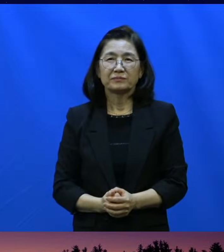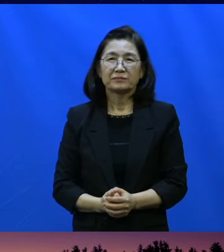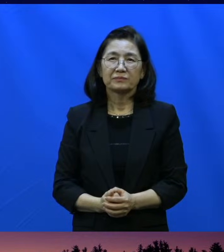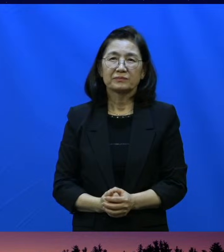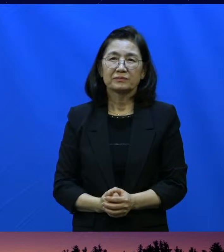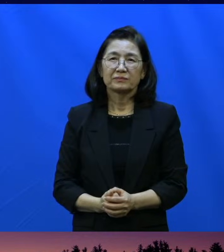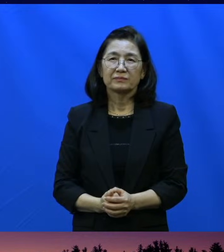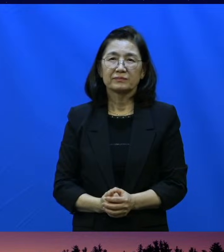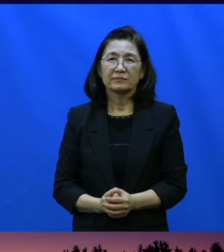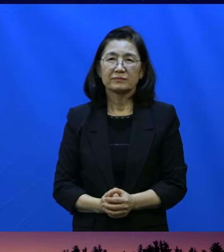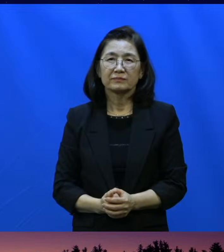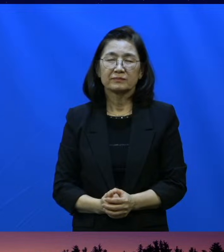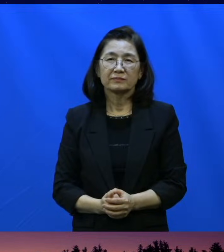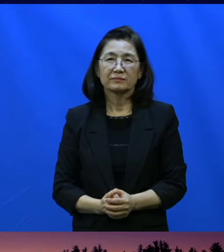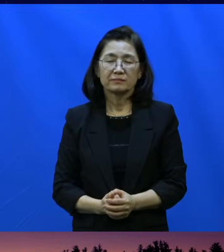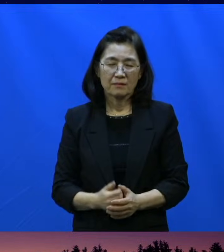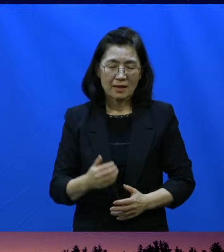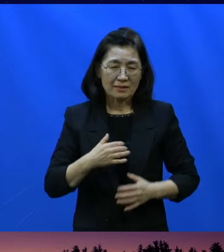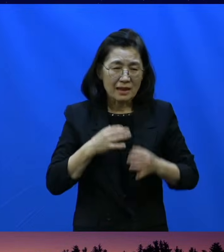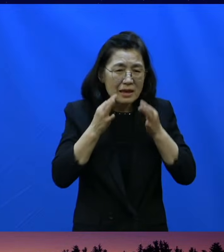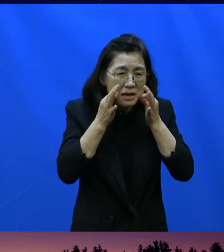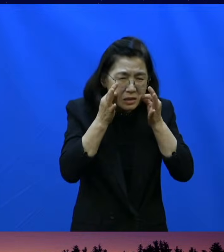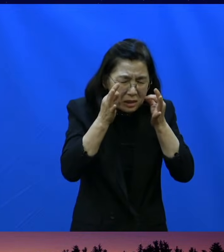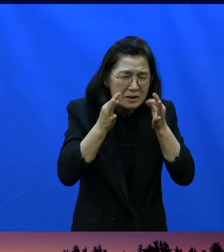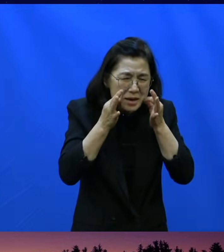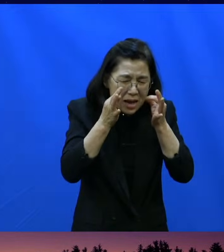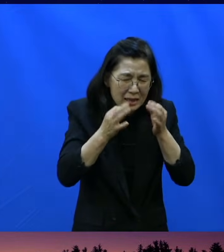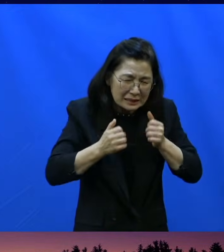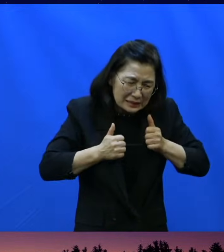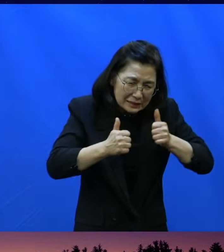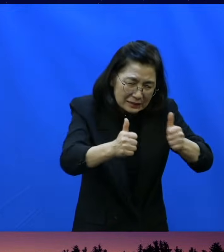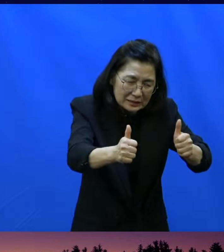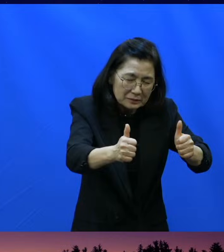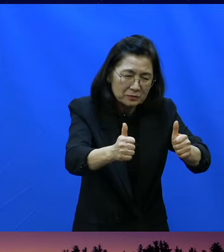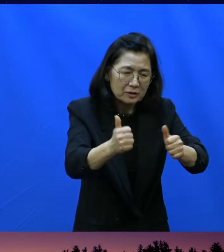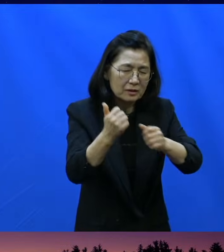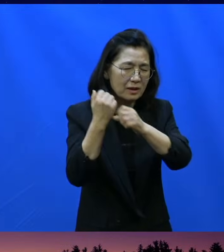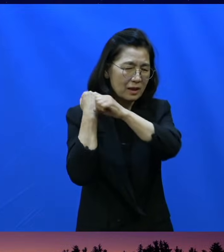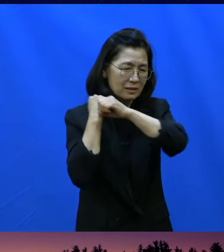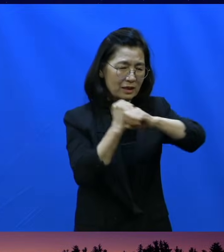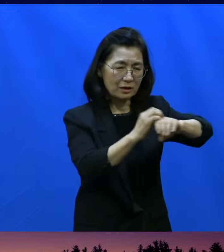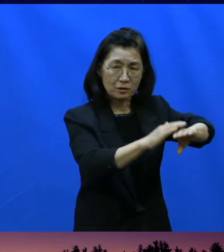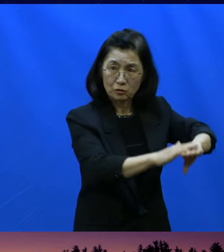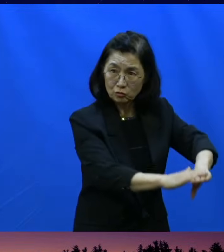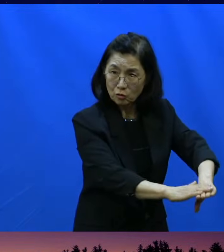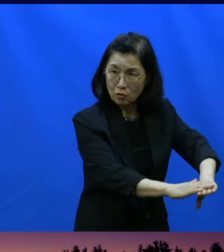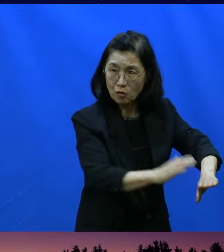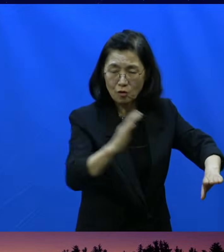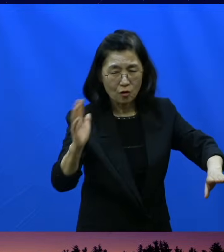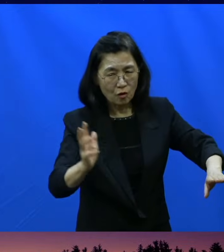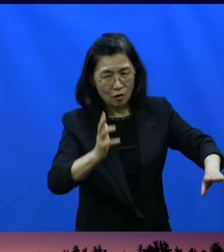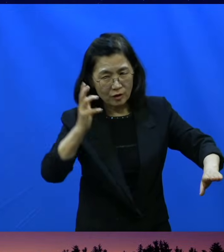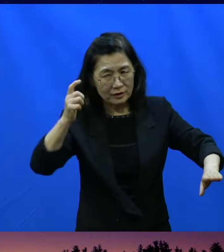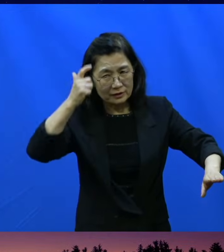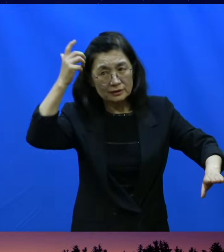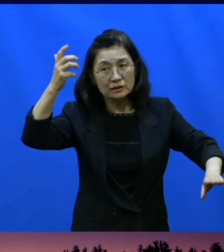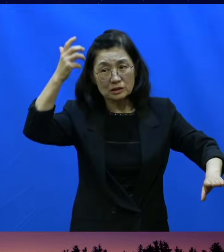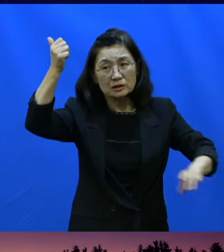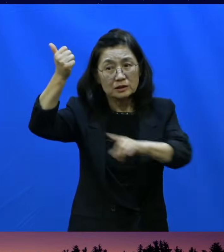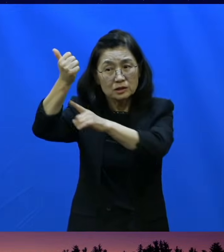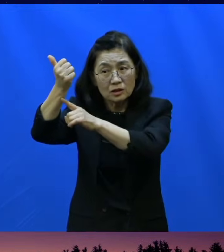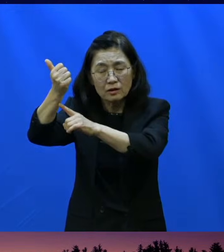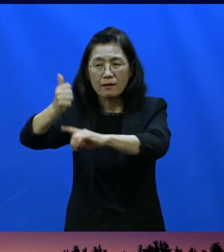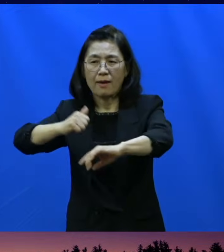우리가 하려고 하는 의도를 다 내려놓고, 우리의 의지나 이런 걸 다 내려놓고 성령의 임하심, 성령의 강권적 우리 가운데